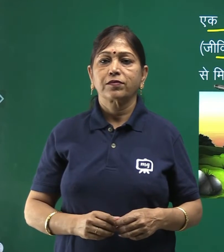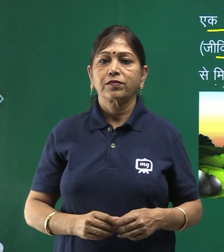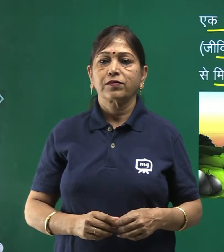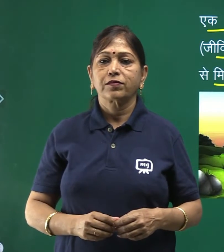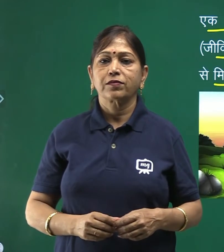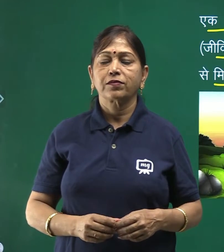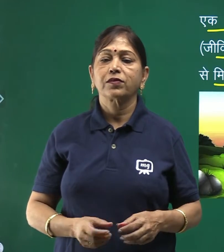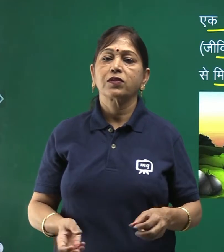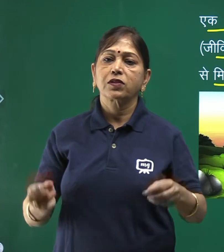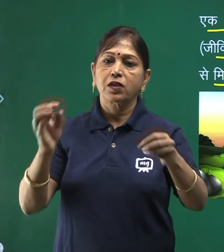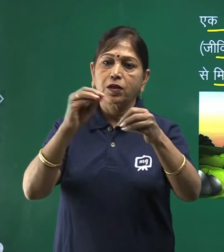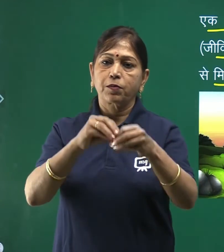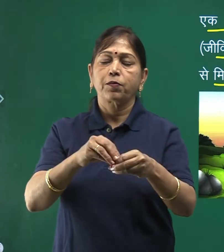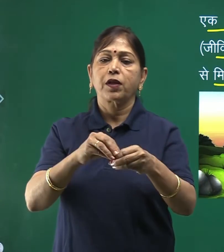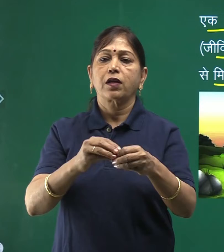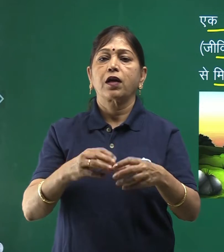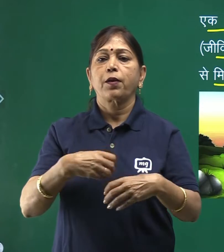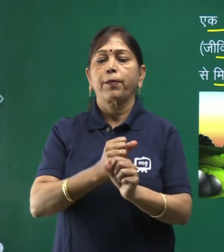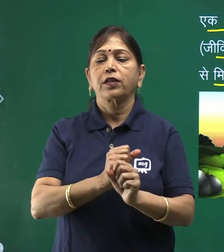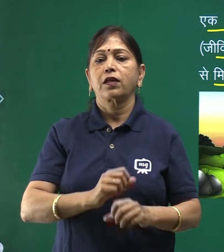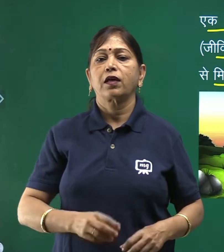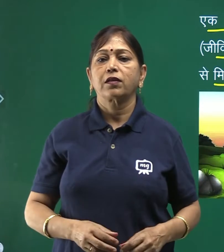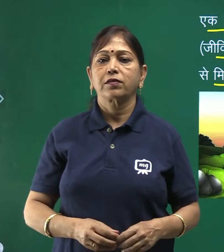से मिलकर बनता है।